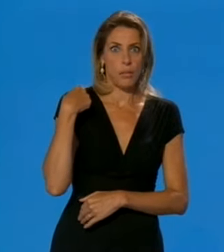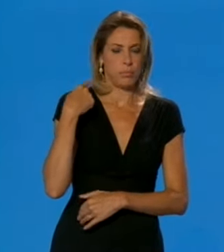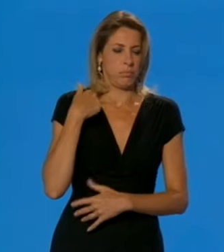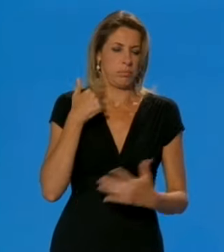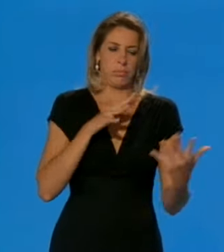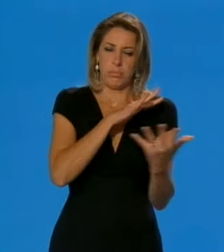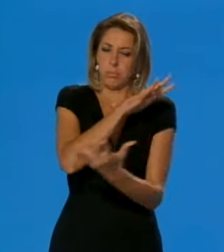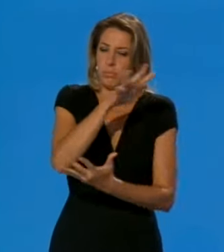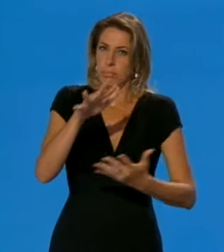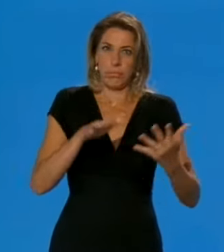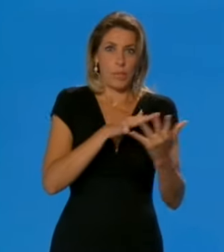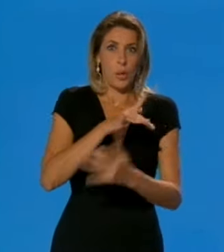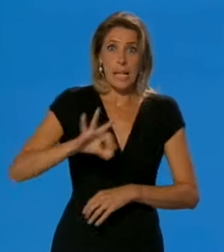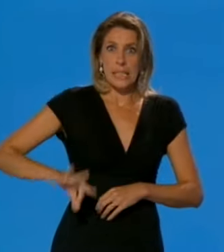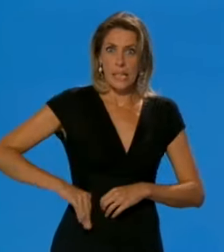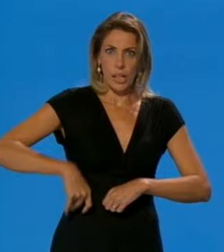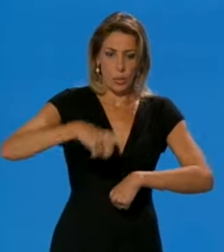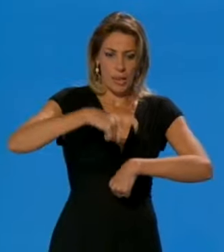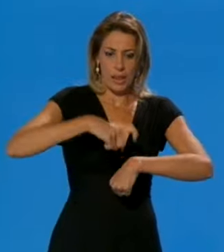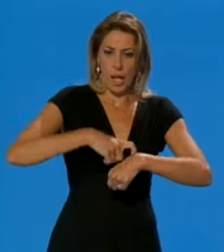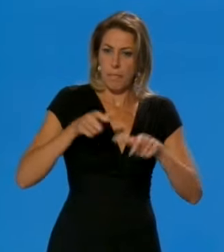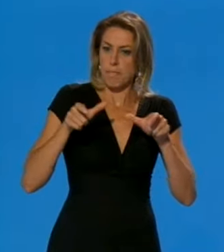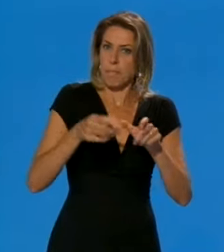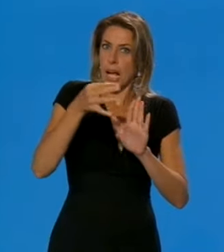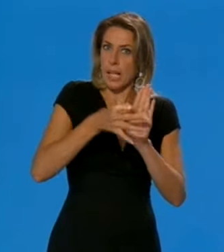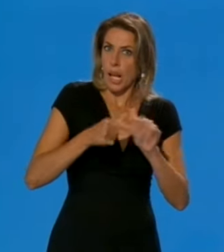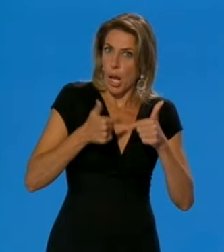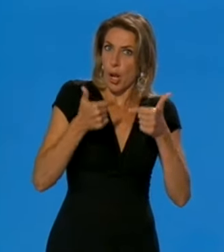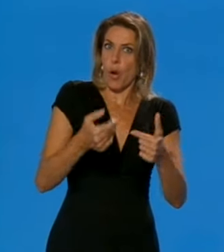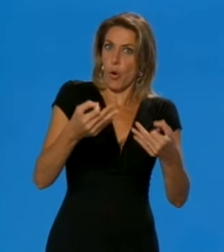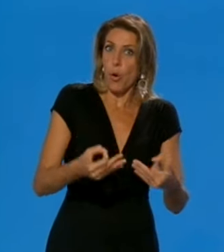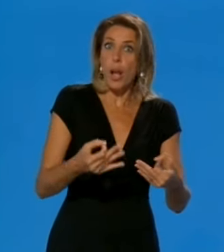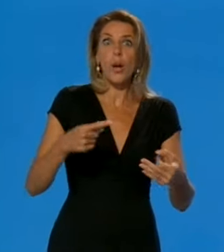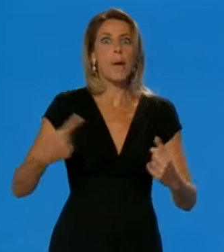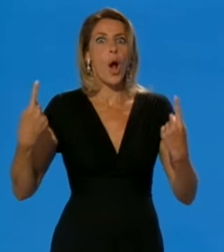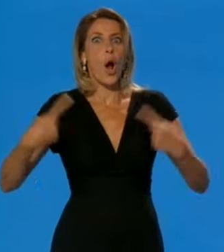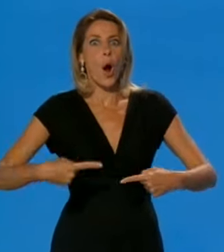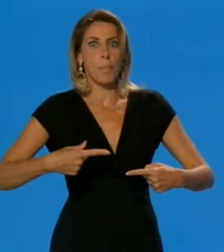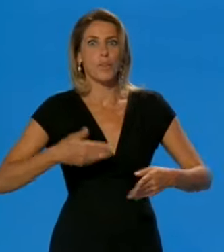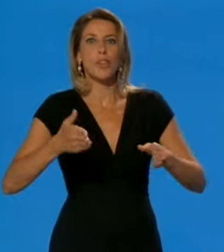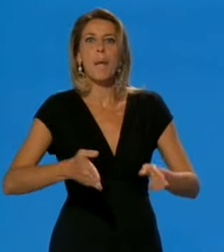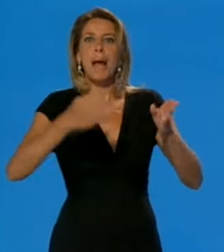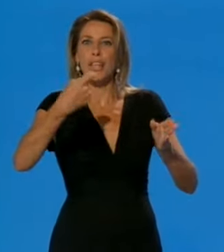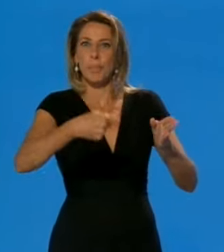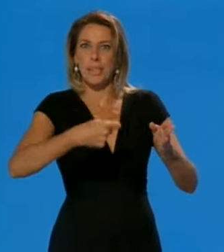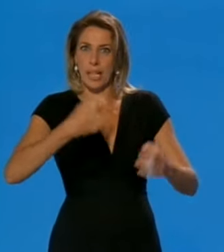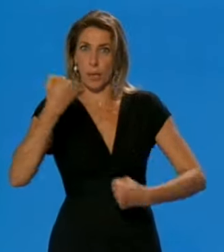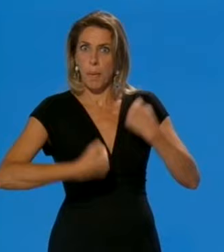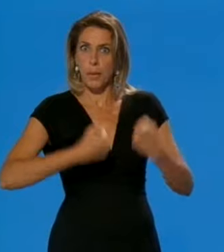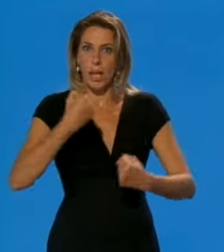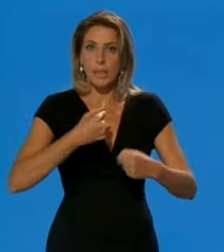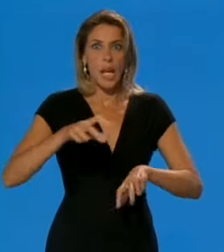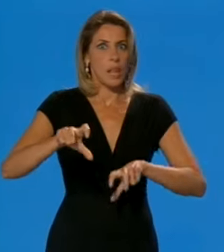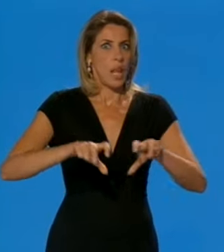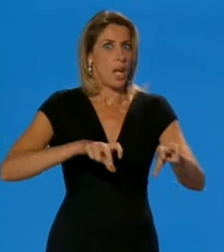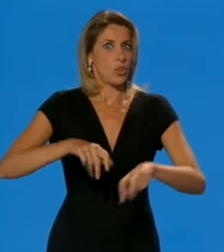contingentamento dei tempi in senato e la protesta delle opposizioni al quirinale la tensione resta